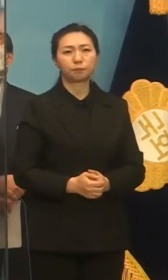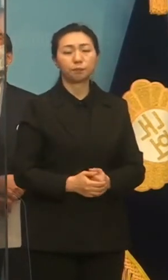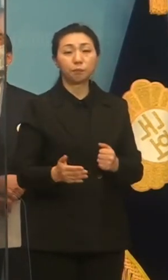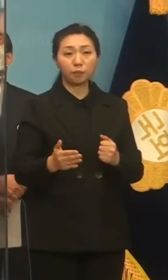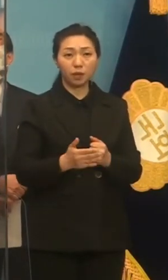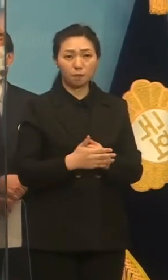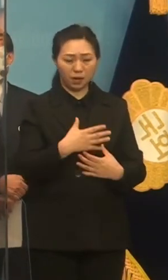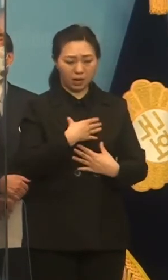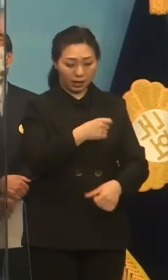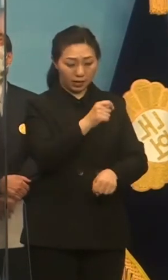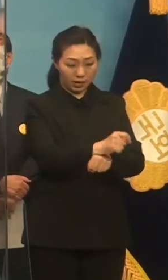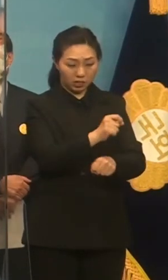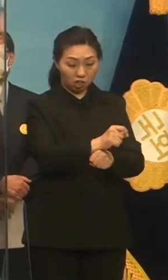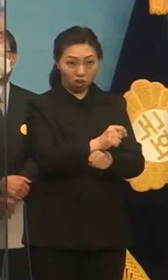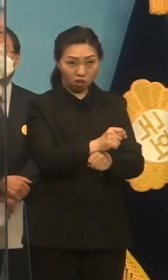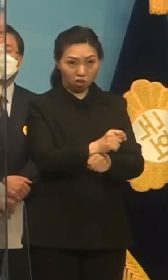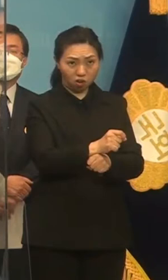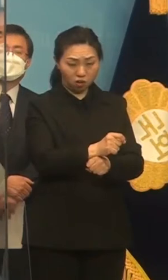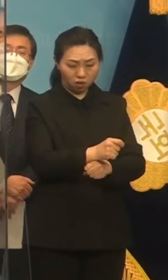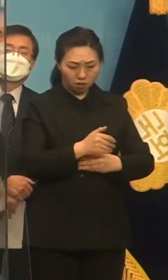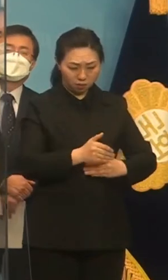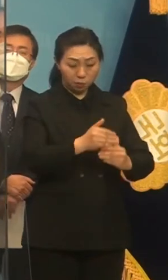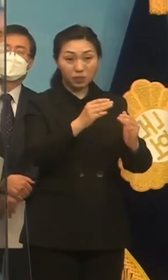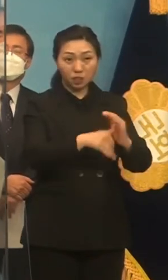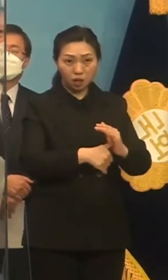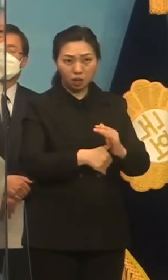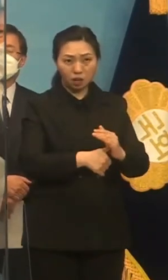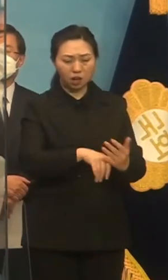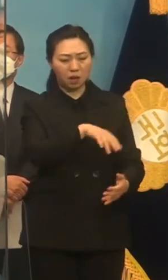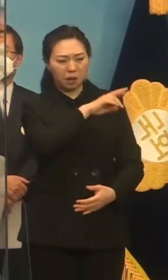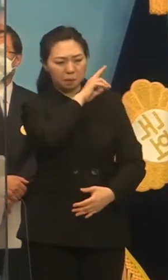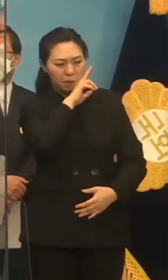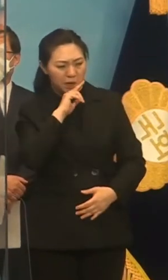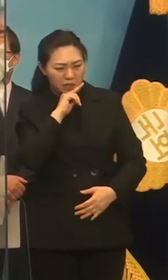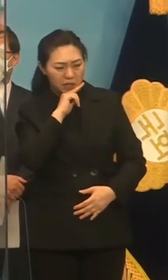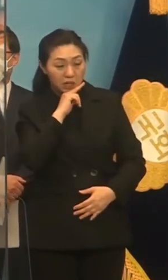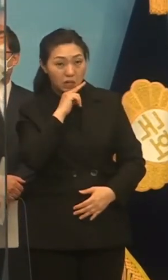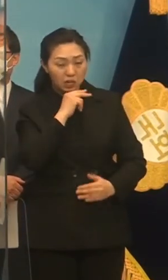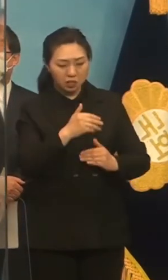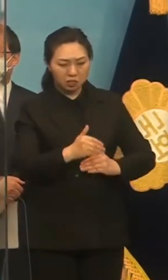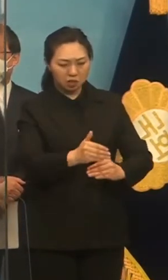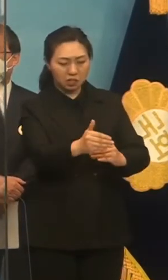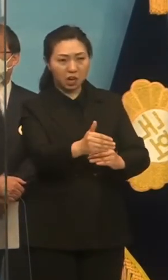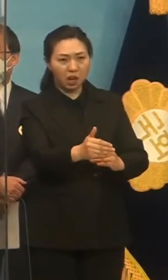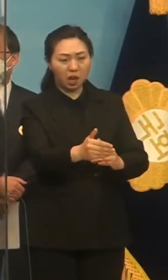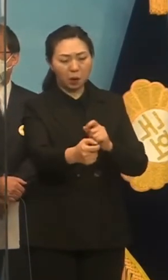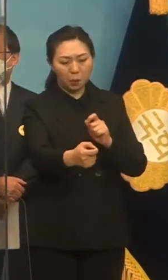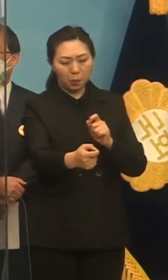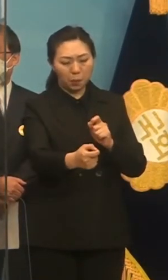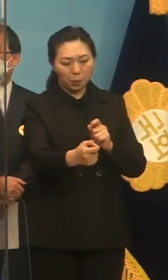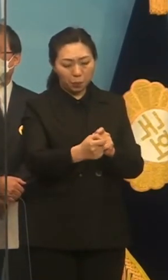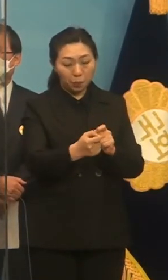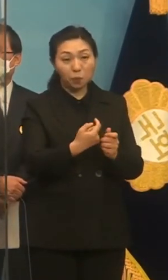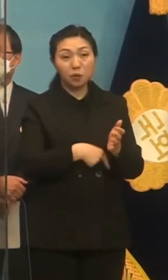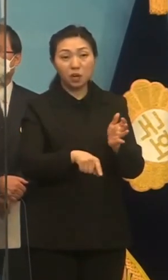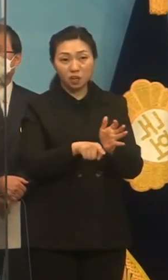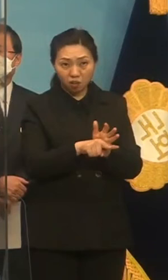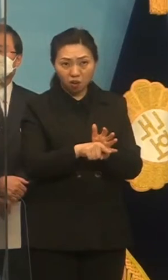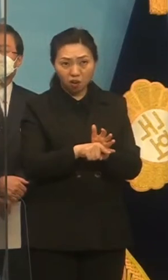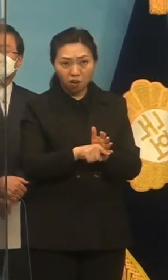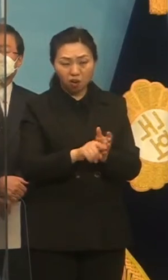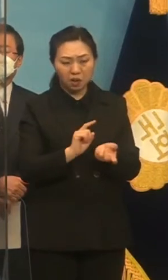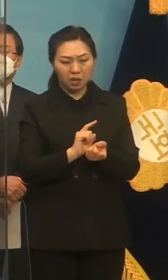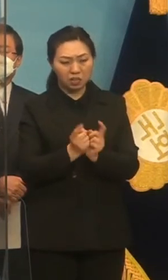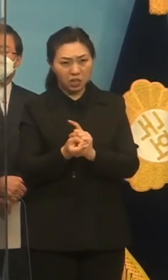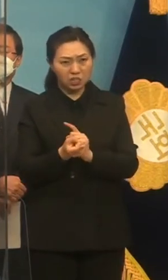행정 해결하는데 있어서 에 편의 나선 세상이란 보관을 위해서 윙 성열 규정이 있는